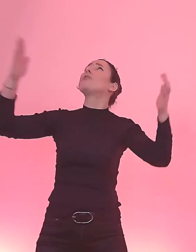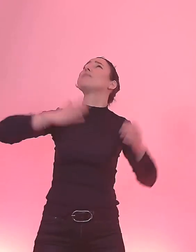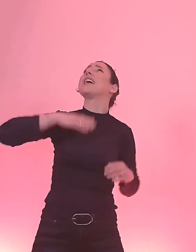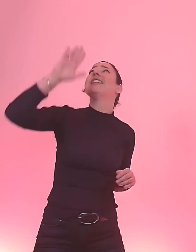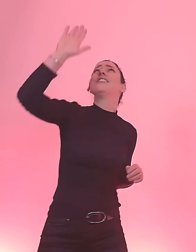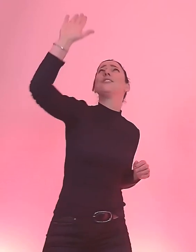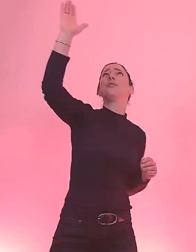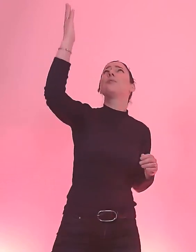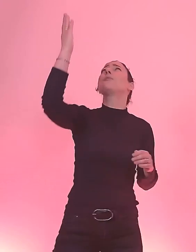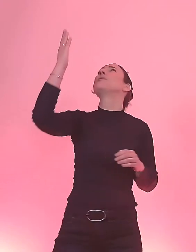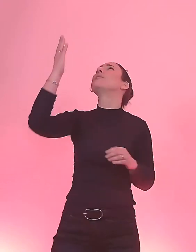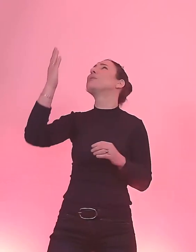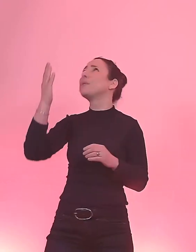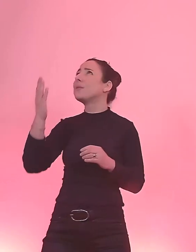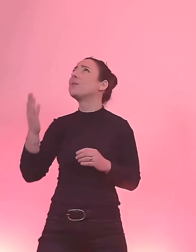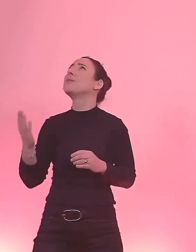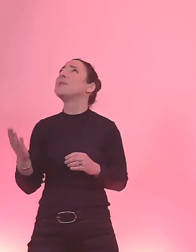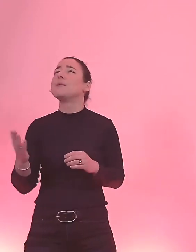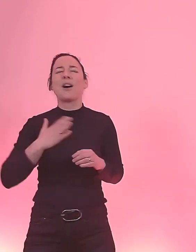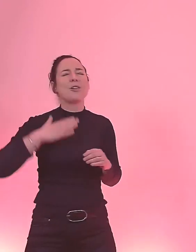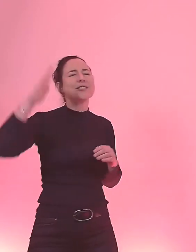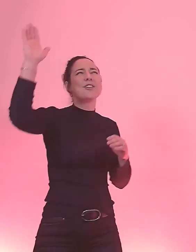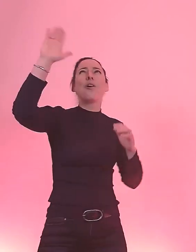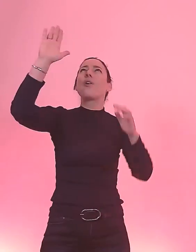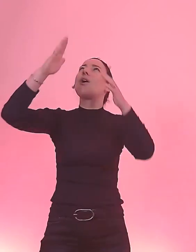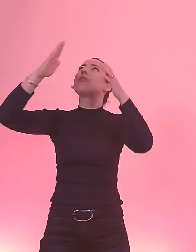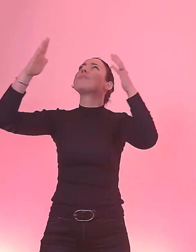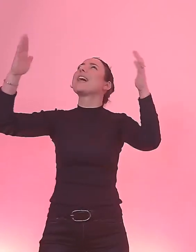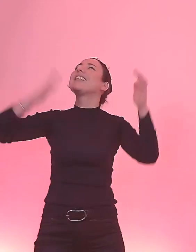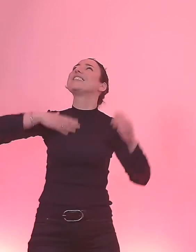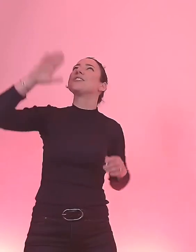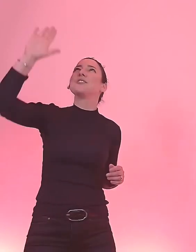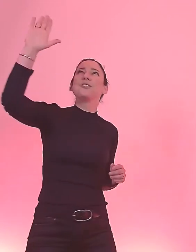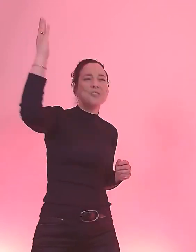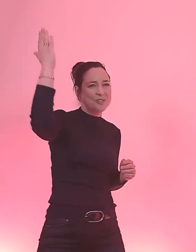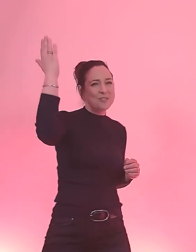zeg mijn god